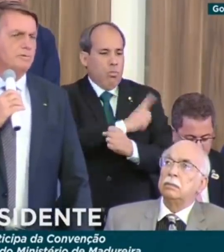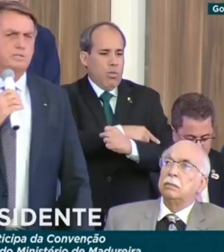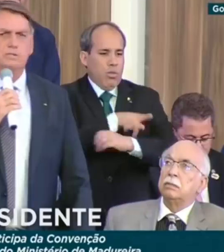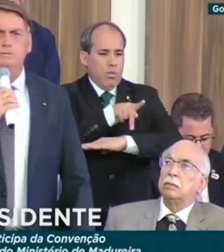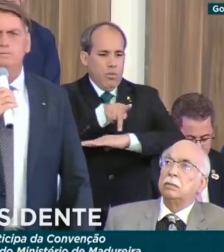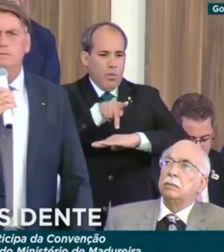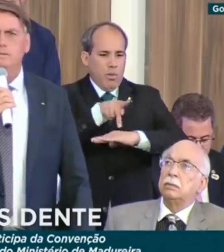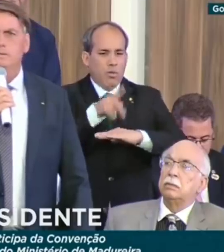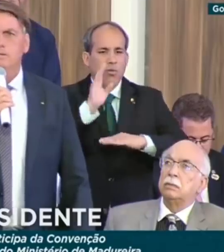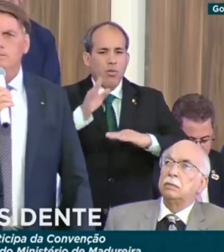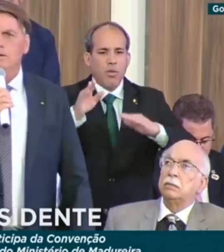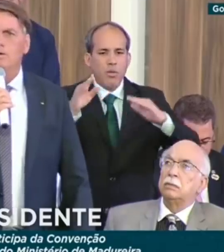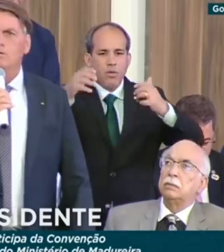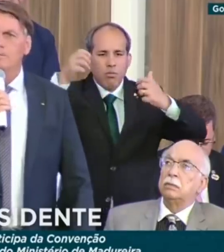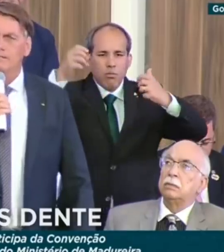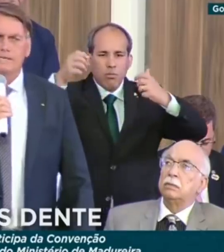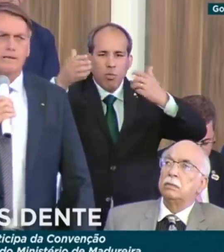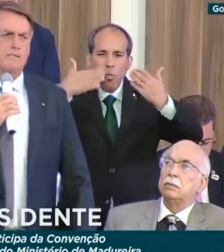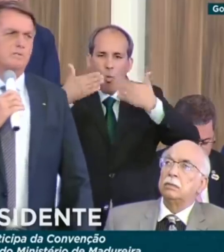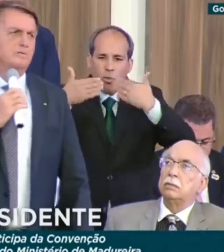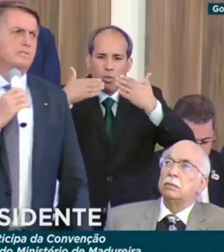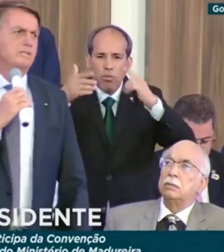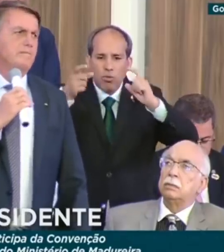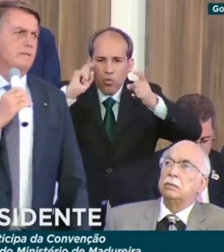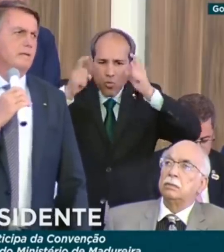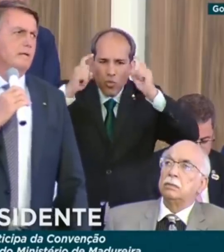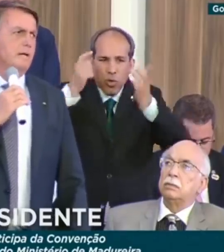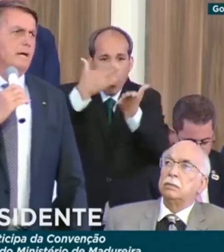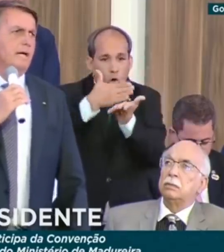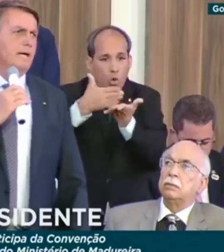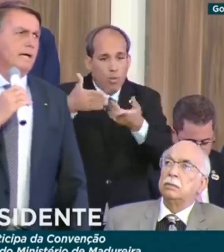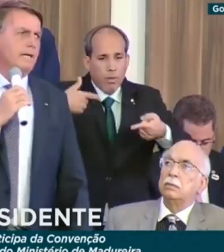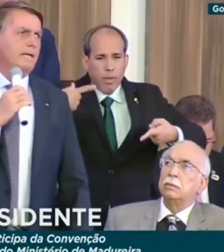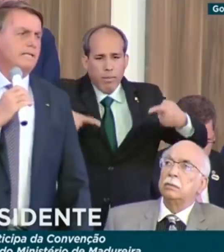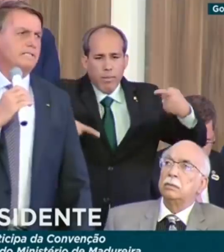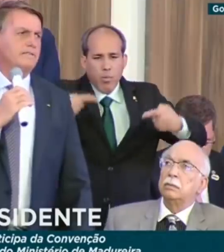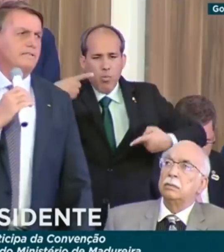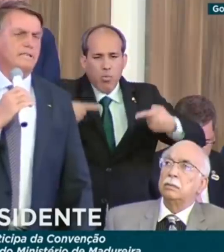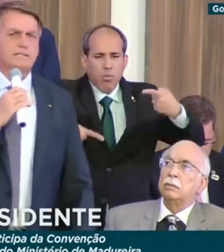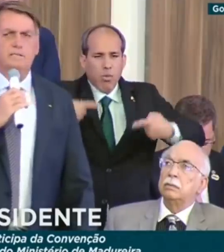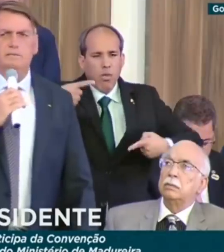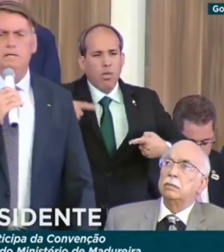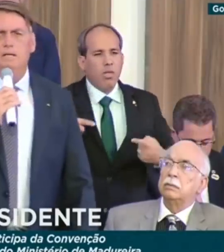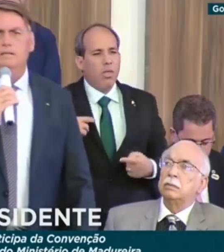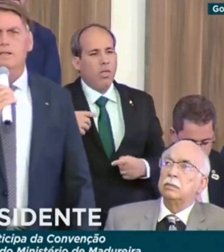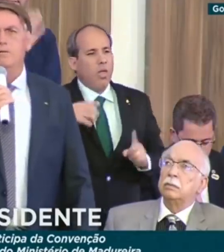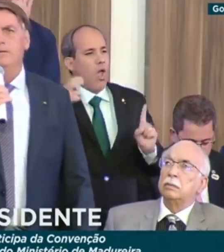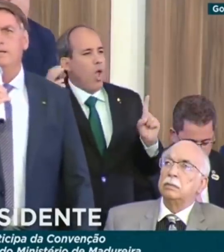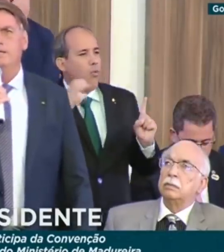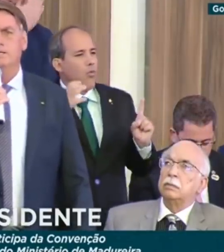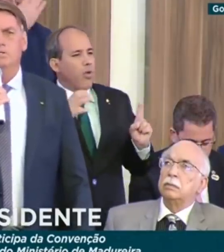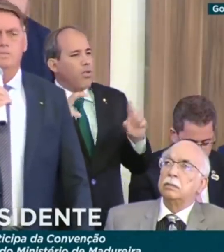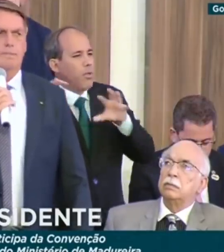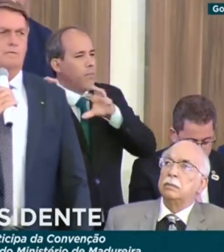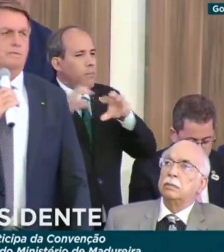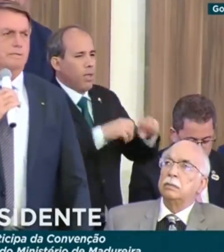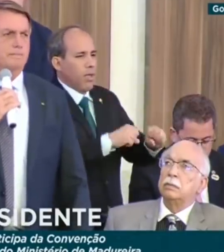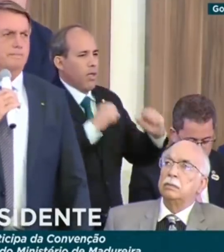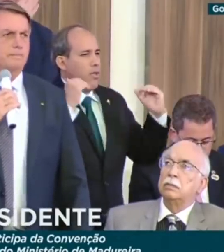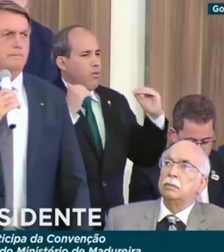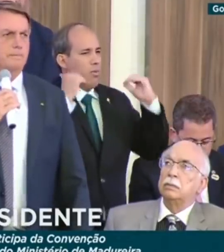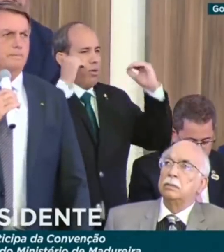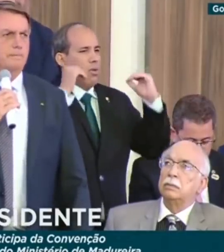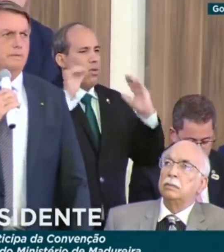foi discutido, ou melhor, começaram a discutir a relativização da soberania sobre a